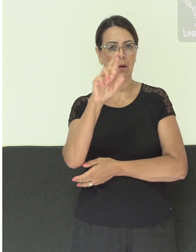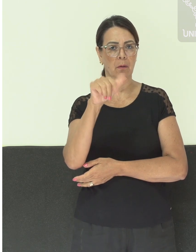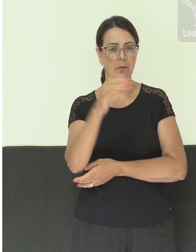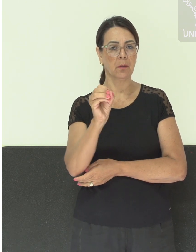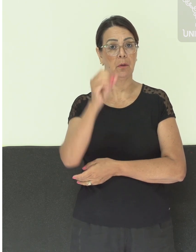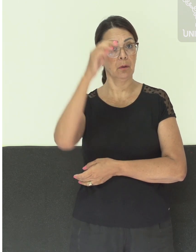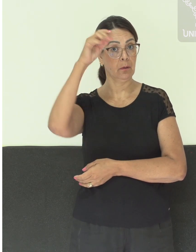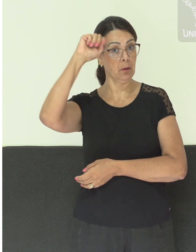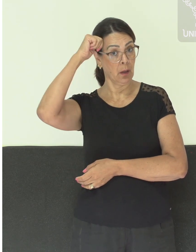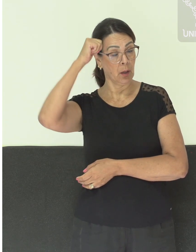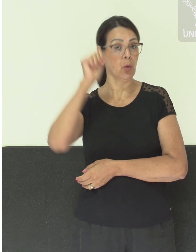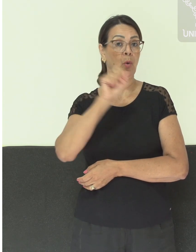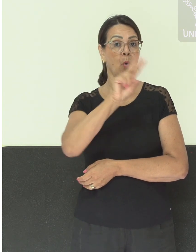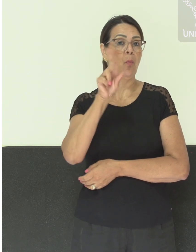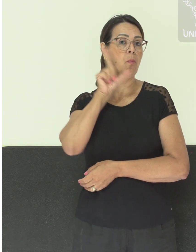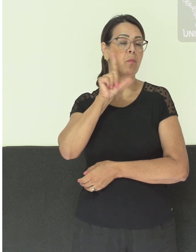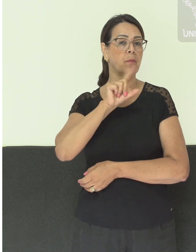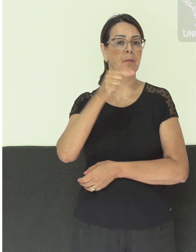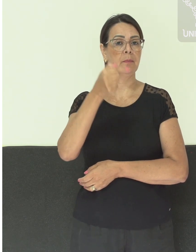parda.